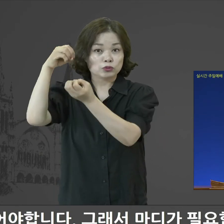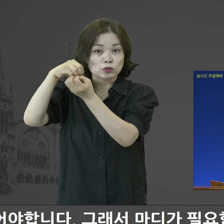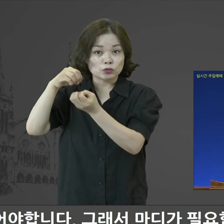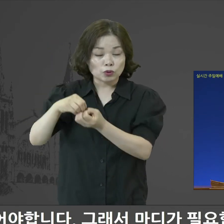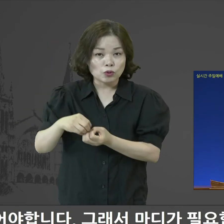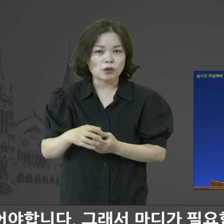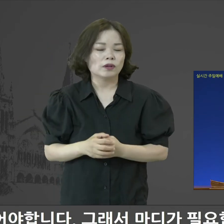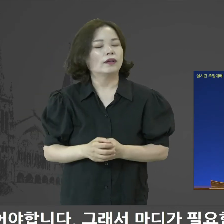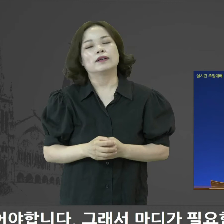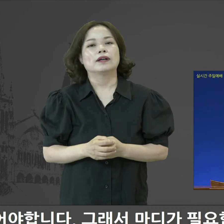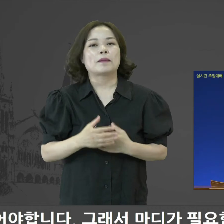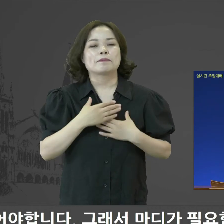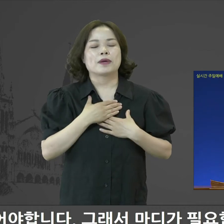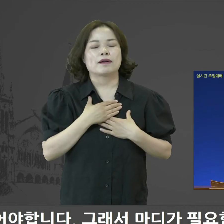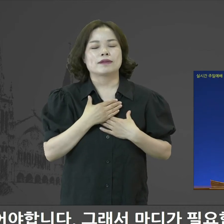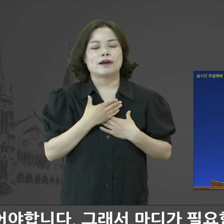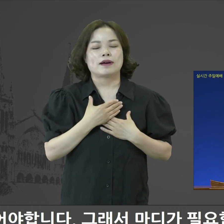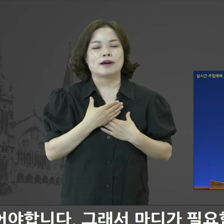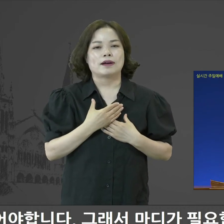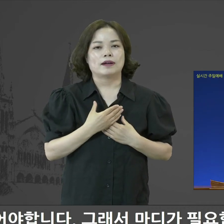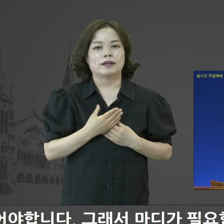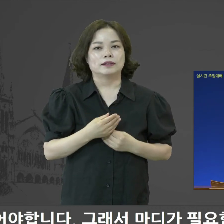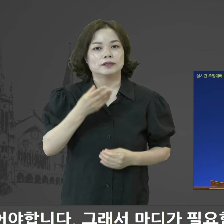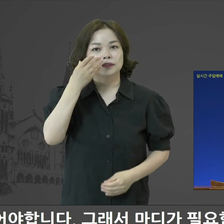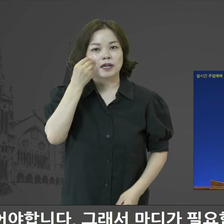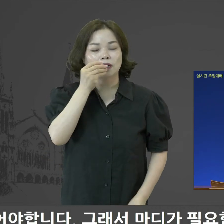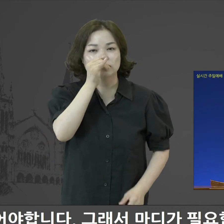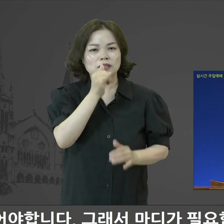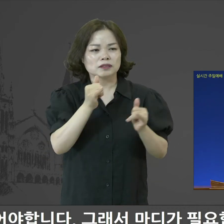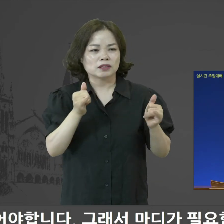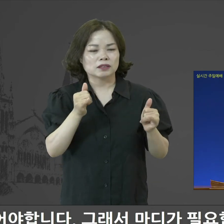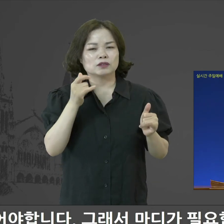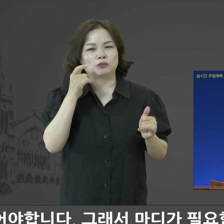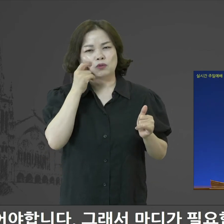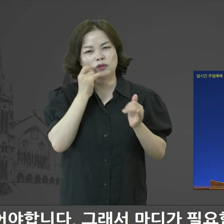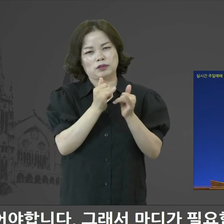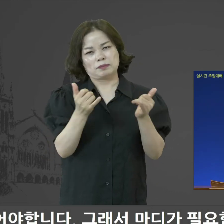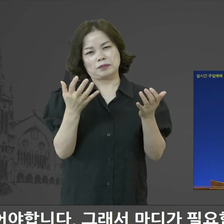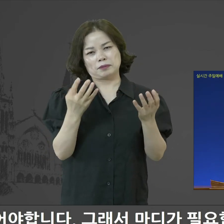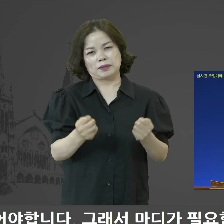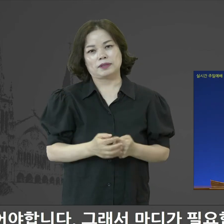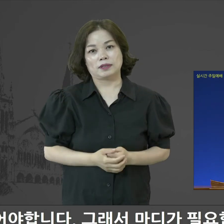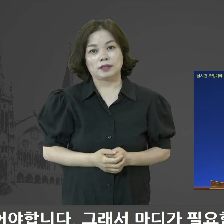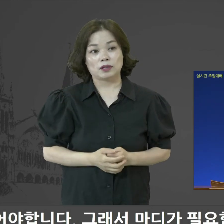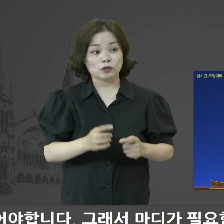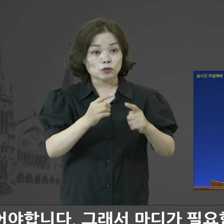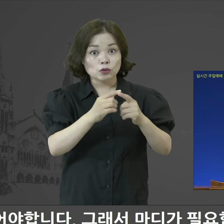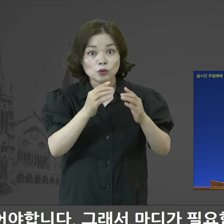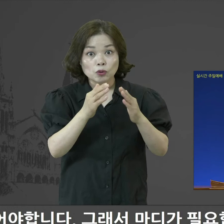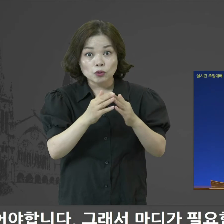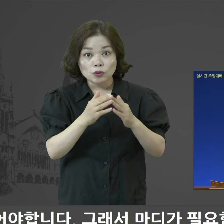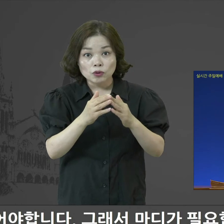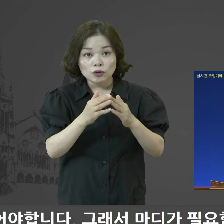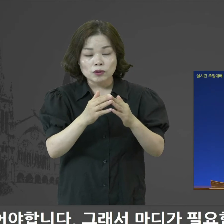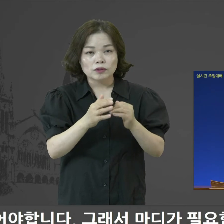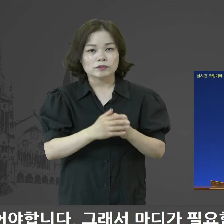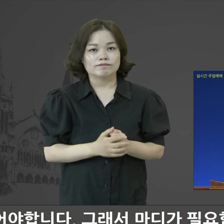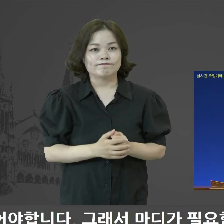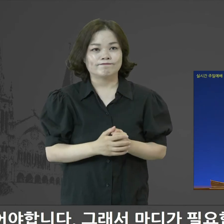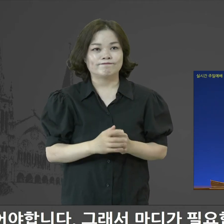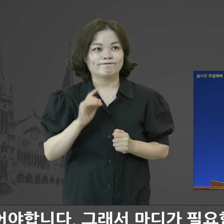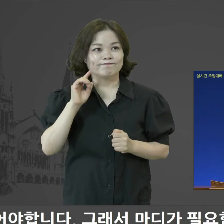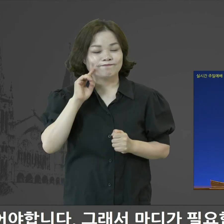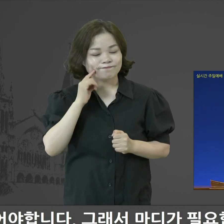오면 편안하게 적응할 수 있는 분도 계시지만 그렇지 못한 분도 꽤 있습니다. 교회가 이게 좀